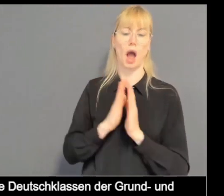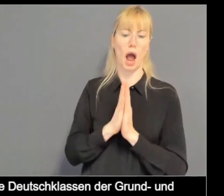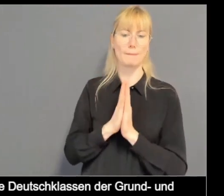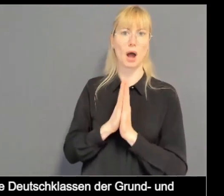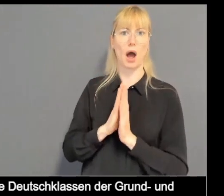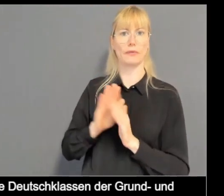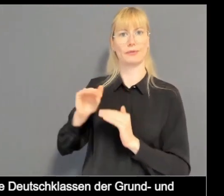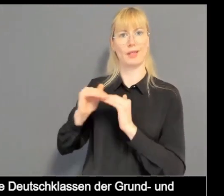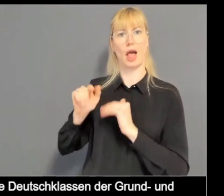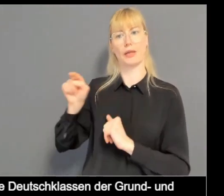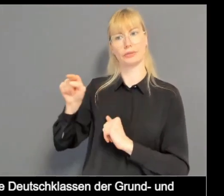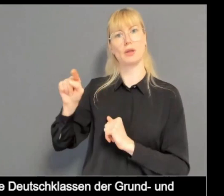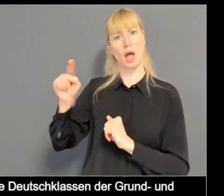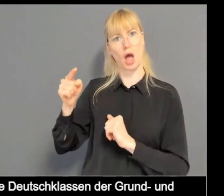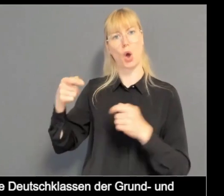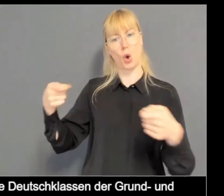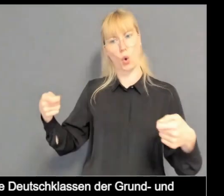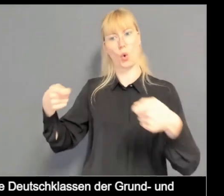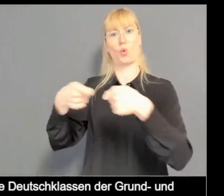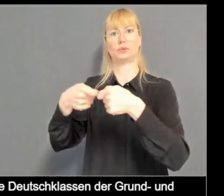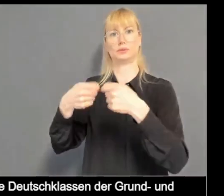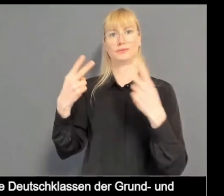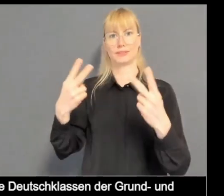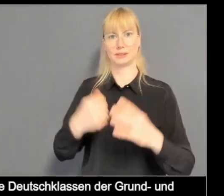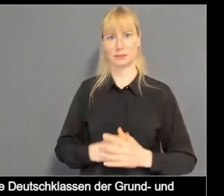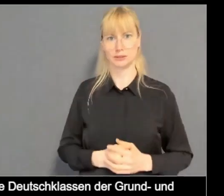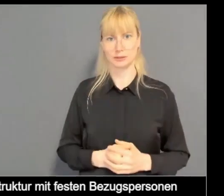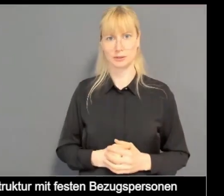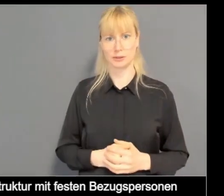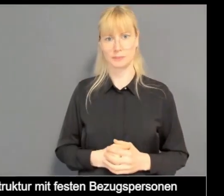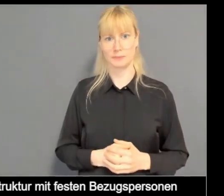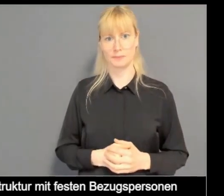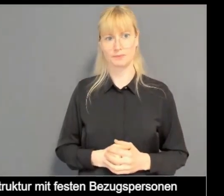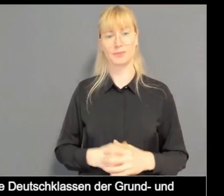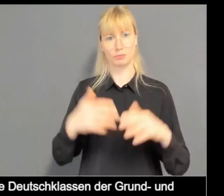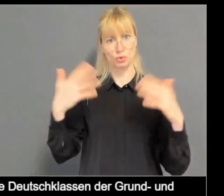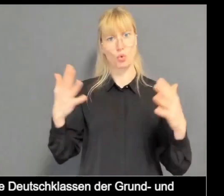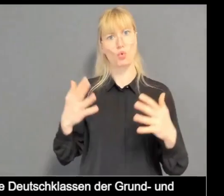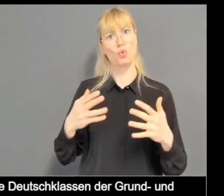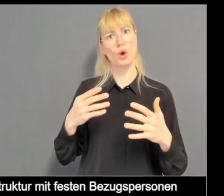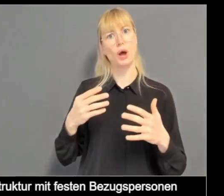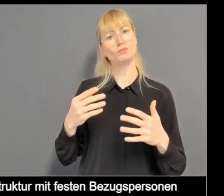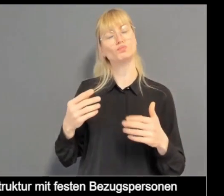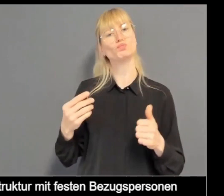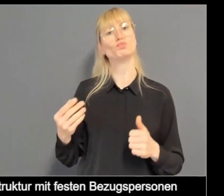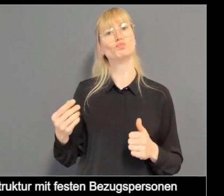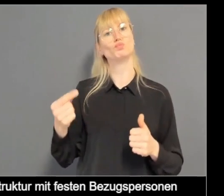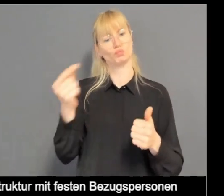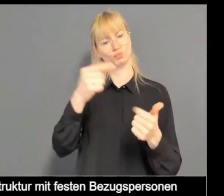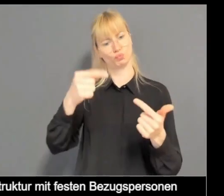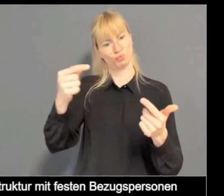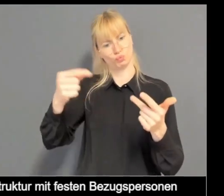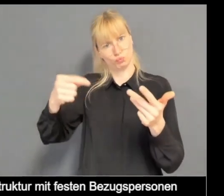zur ukrainischen Heimat durch Angebote von ukrainischen Lehr- und Unterstützungskräfte. Das